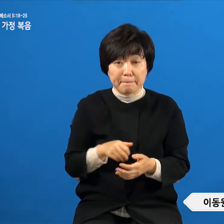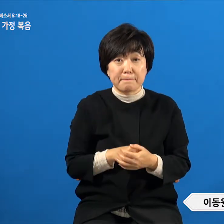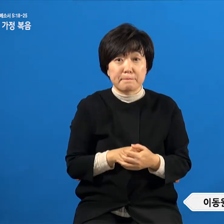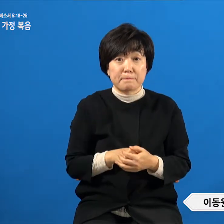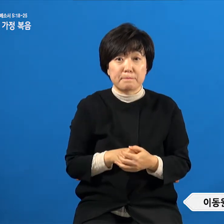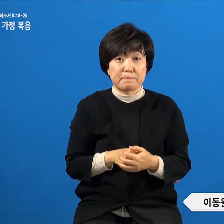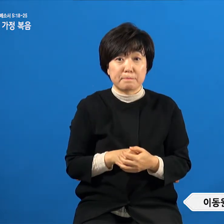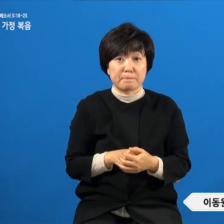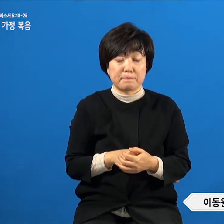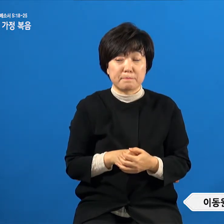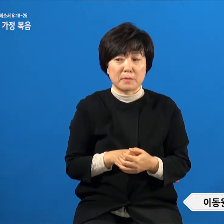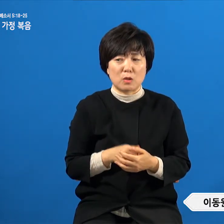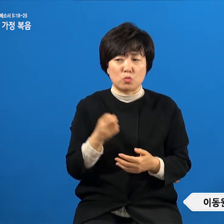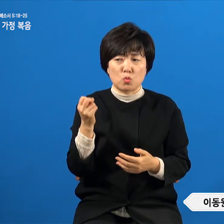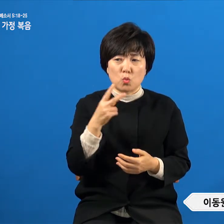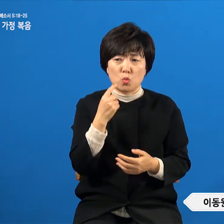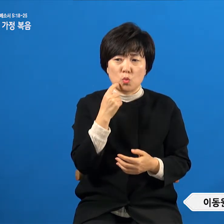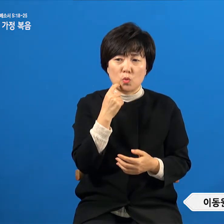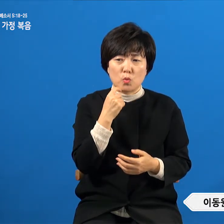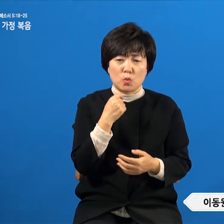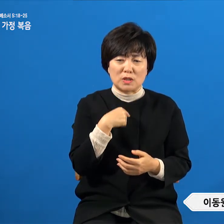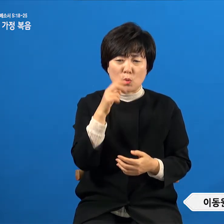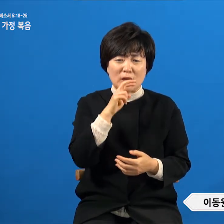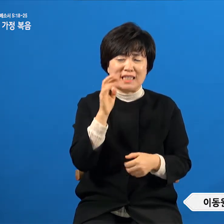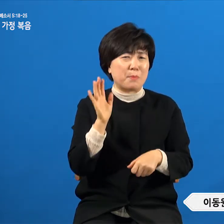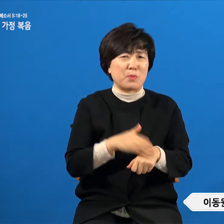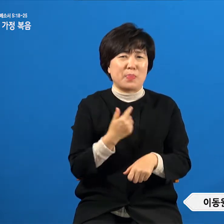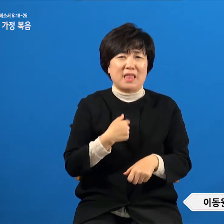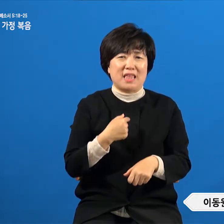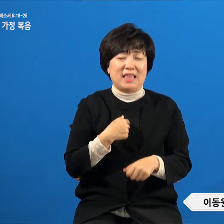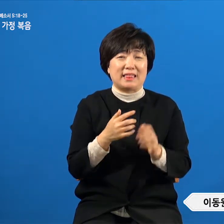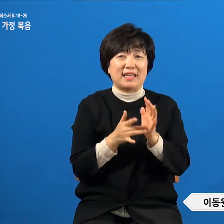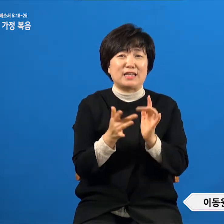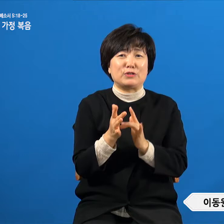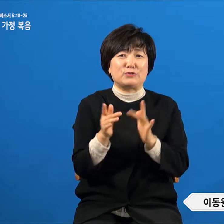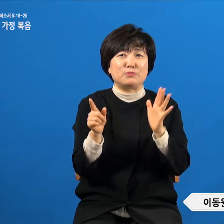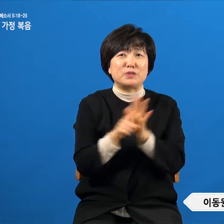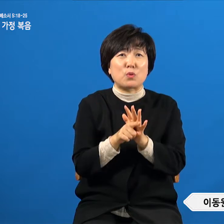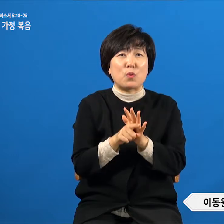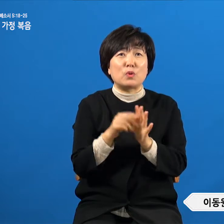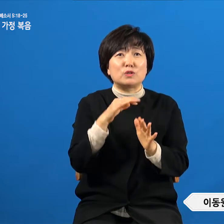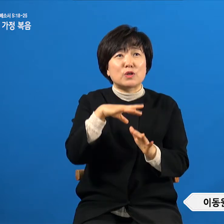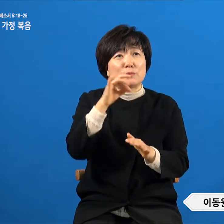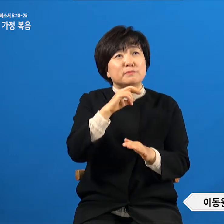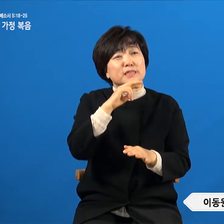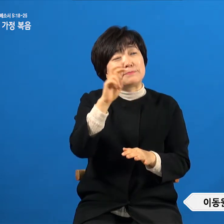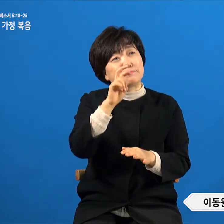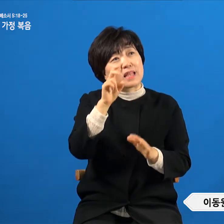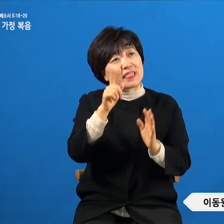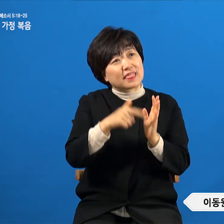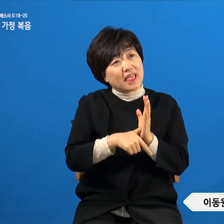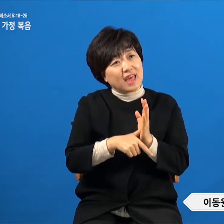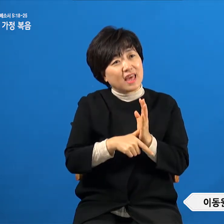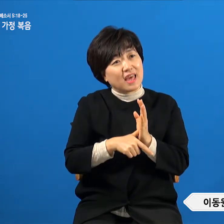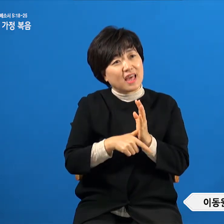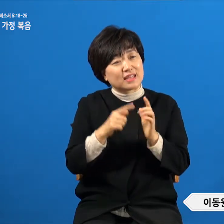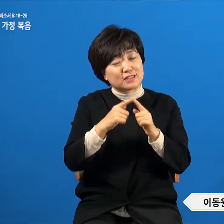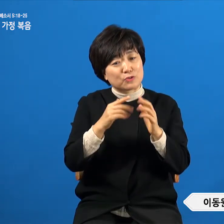여러분이 아시는 것처럼 저는 아주 대표적인 음치입니다. 예수 믿고 처음 20대에 이제 교회